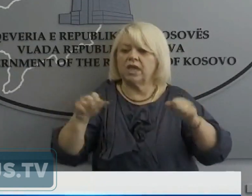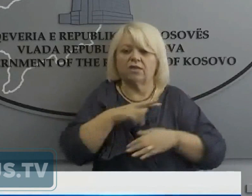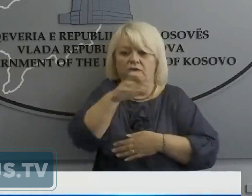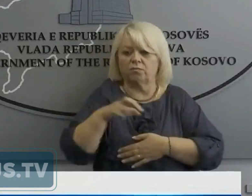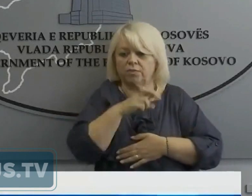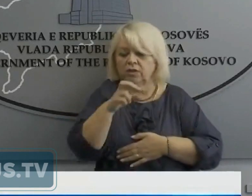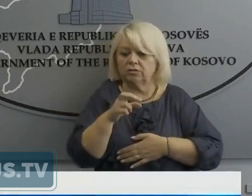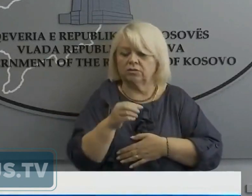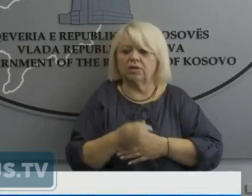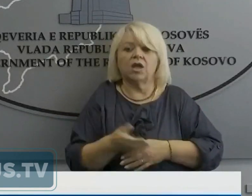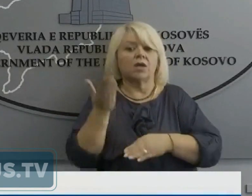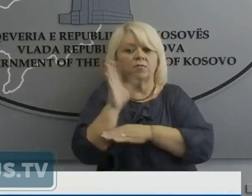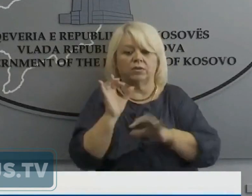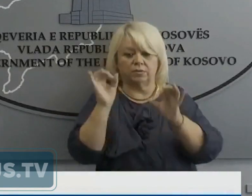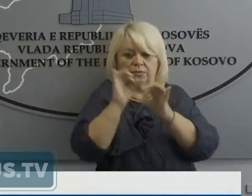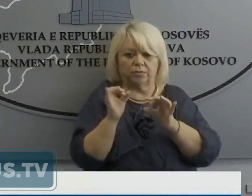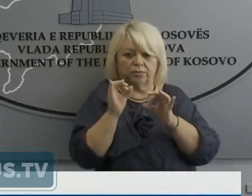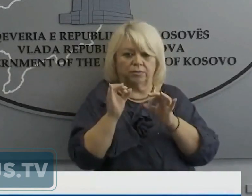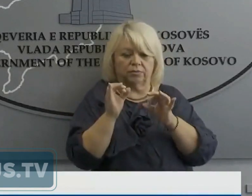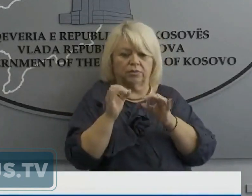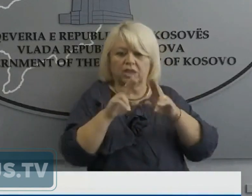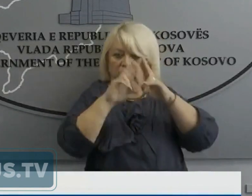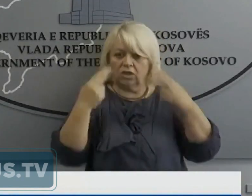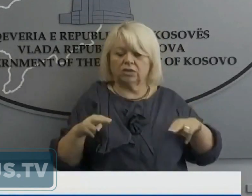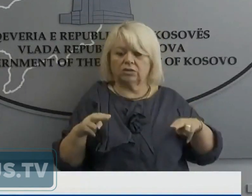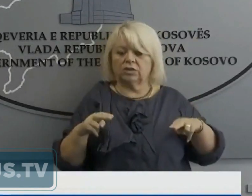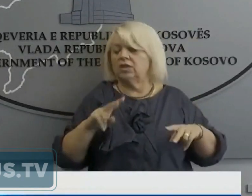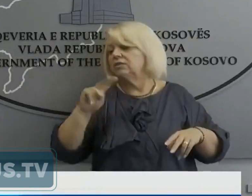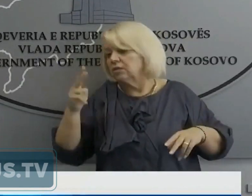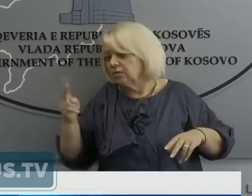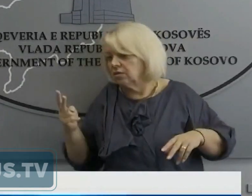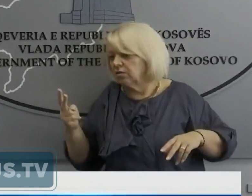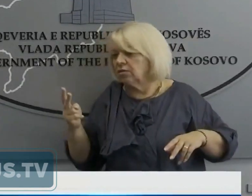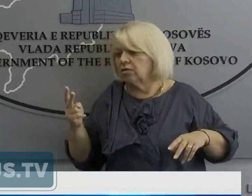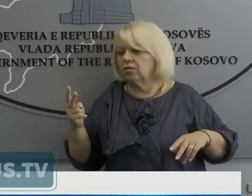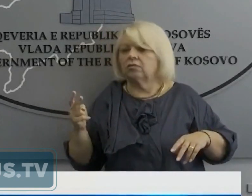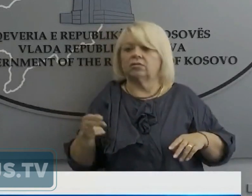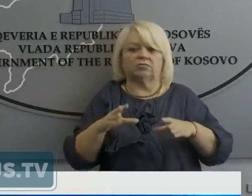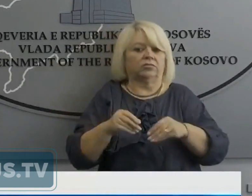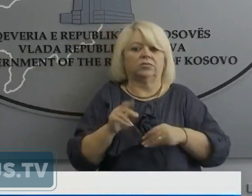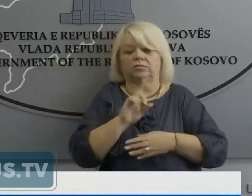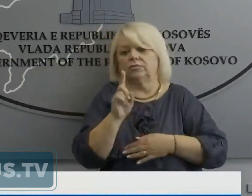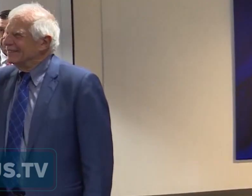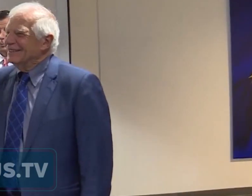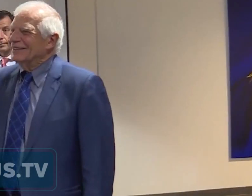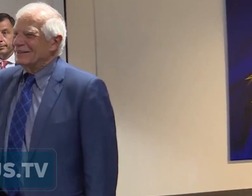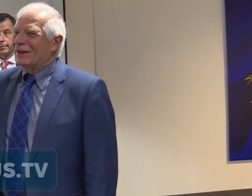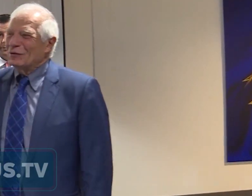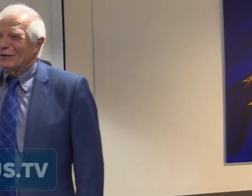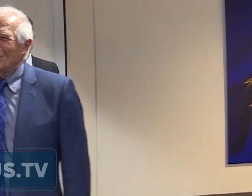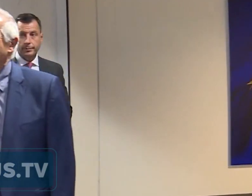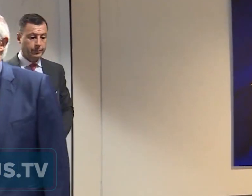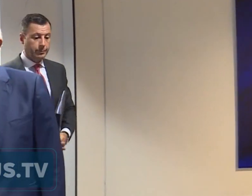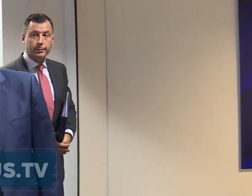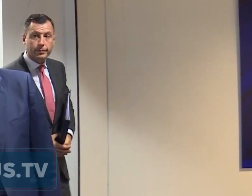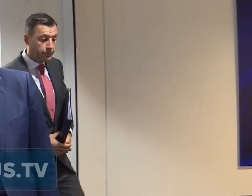evropiane, mos përfaqësimin e njëra tjetrës në marrëdhënie ndërkombëtare e të tjera të mos zbatohet asnjëherë. Kurti bëri të